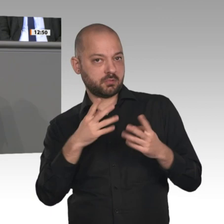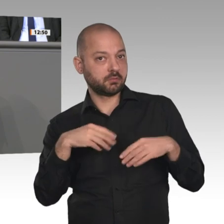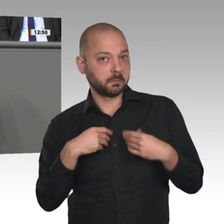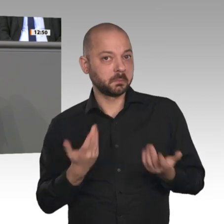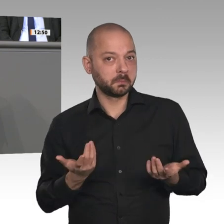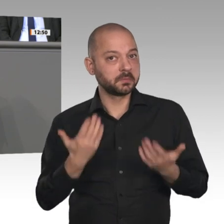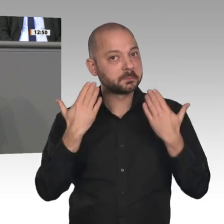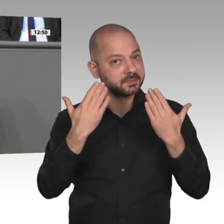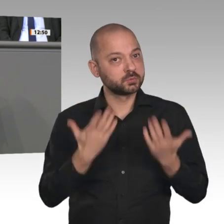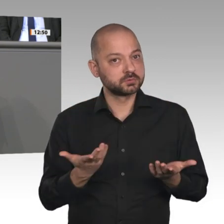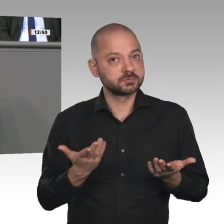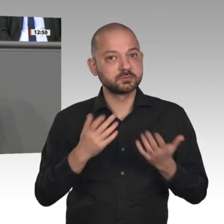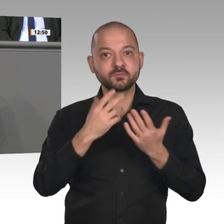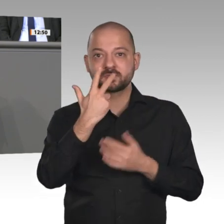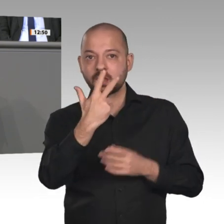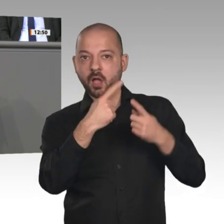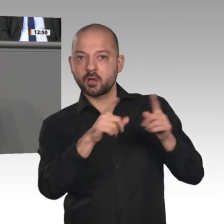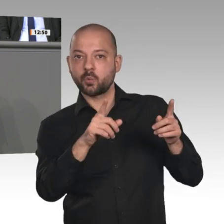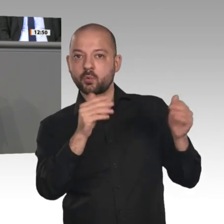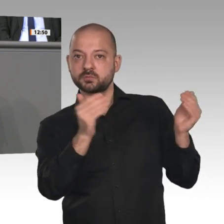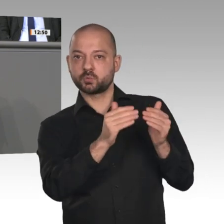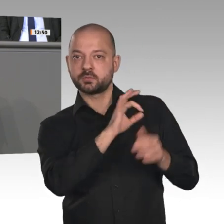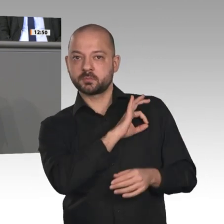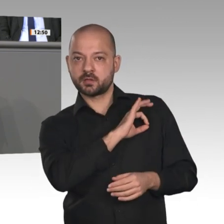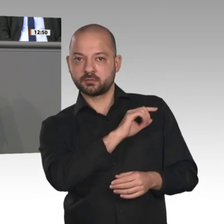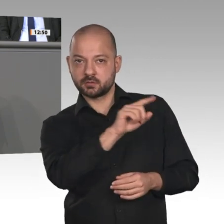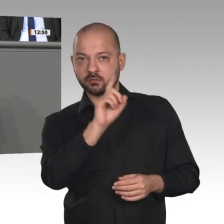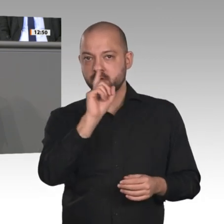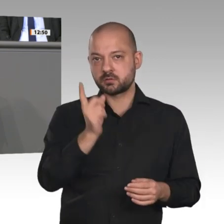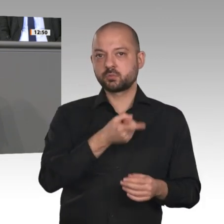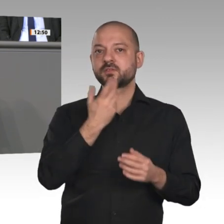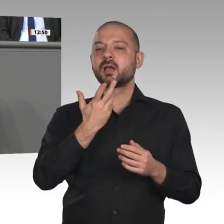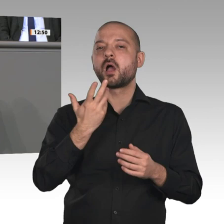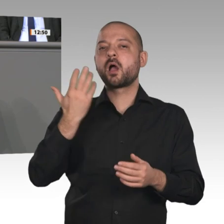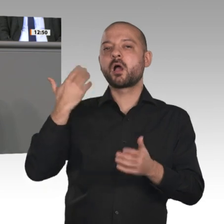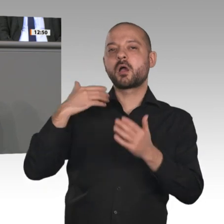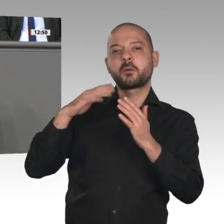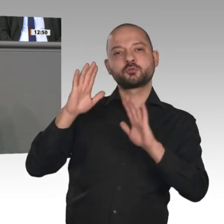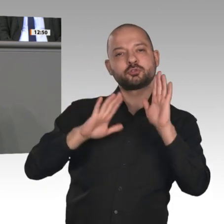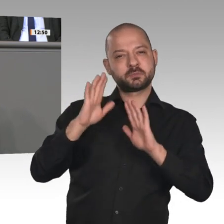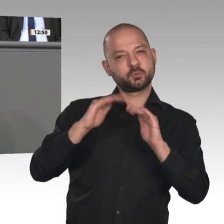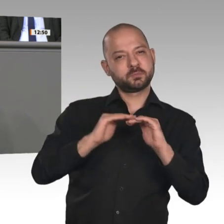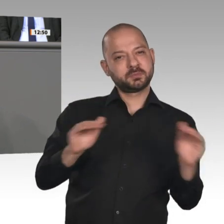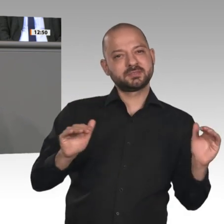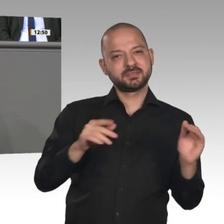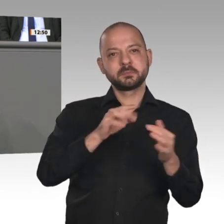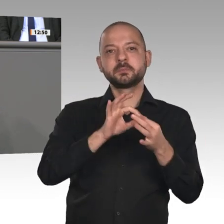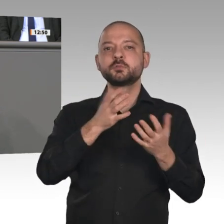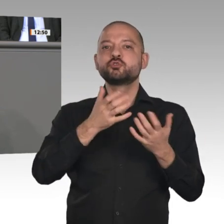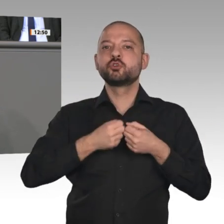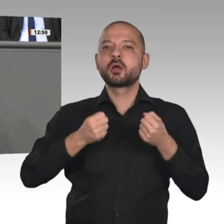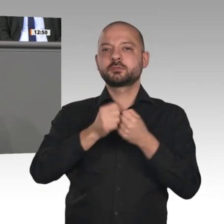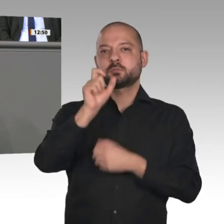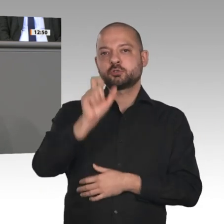es jahrzehntelang verteufelten. Die Grünen haben es im Jahr 2000 sogar mit abgeschafft. Herzlichen Glückwunsch zur Besserung und ein